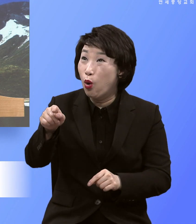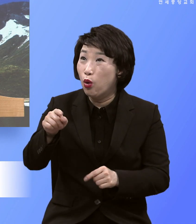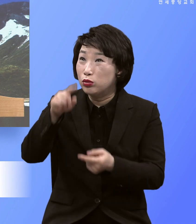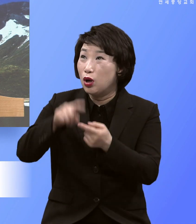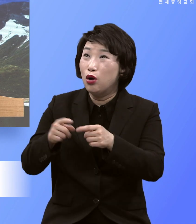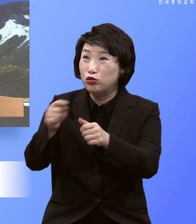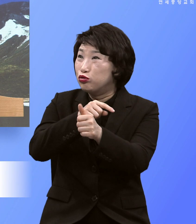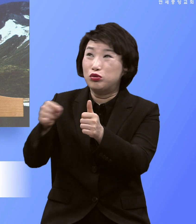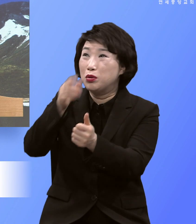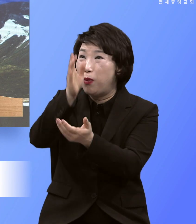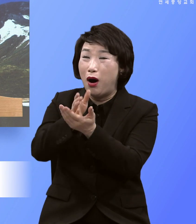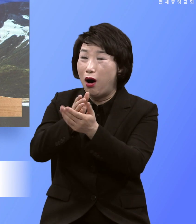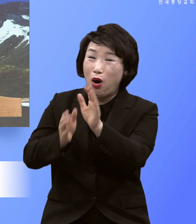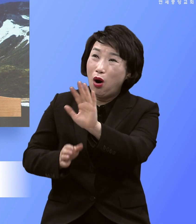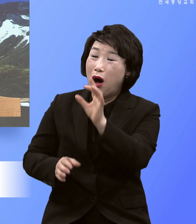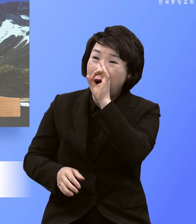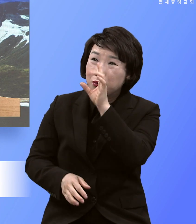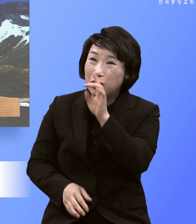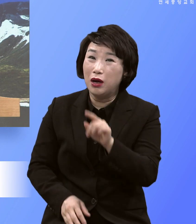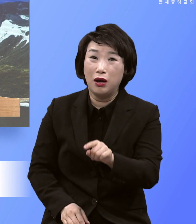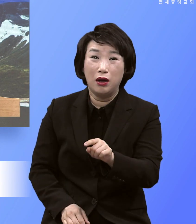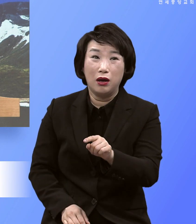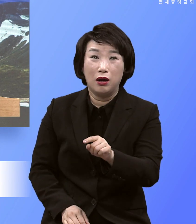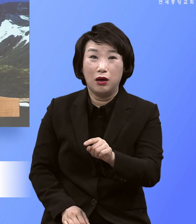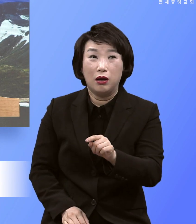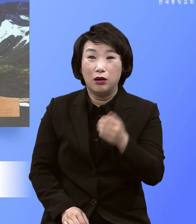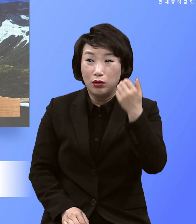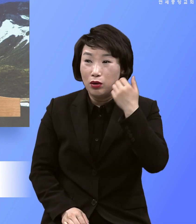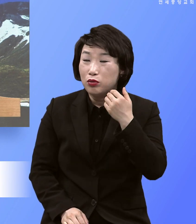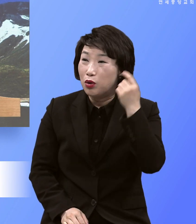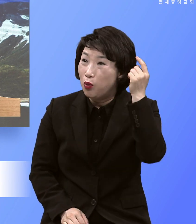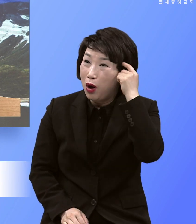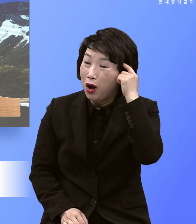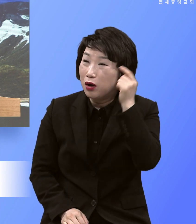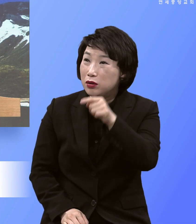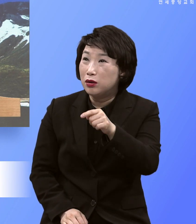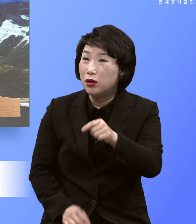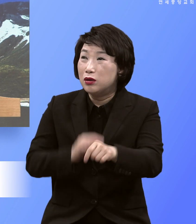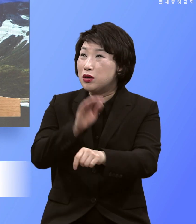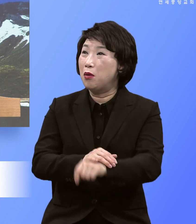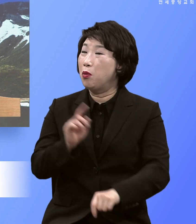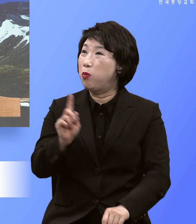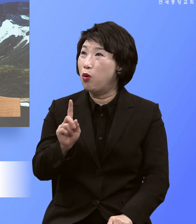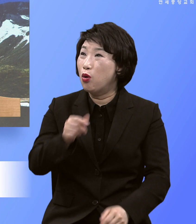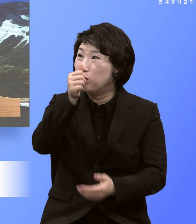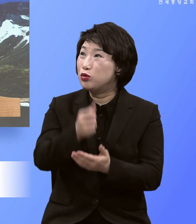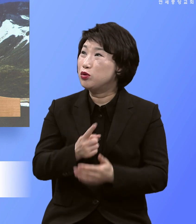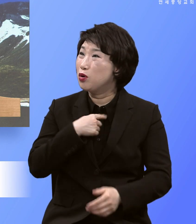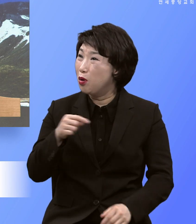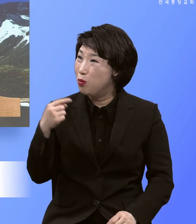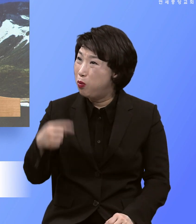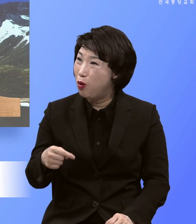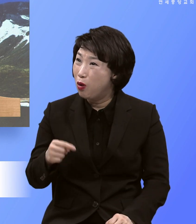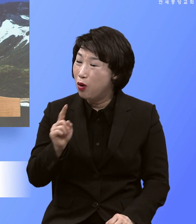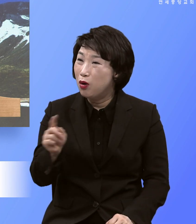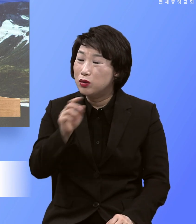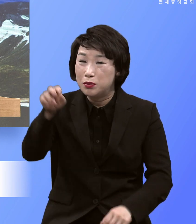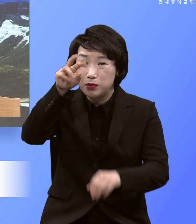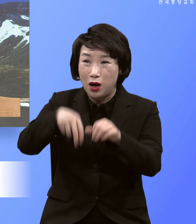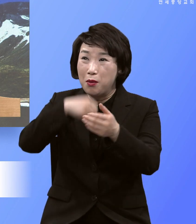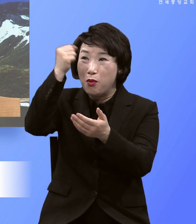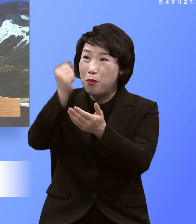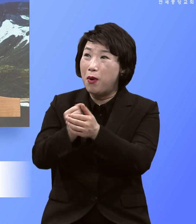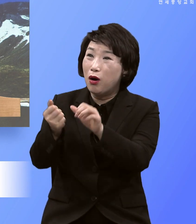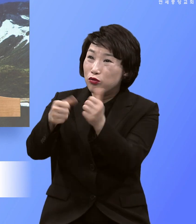그렇게 죽여서는 안 되는데 어떻게 그 사람이 무슨 죄가 있다고 십자가에